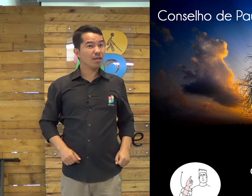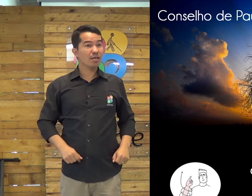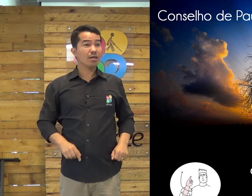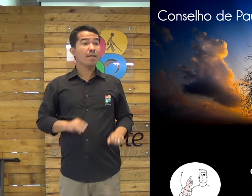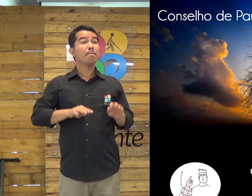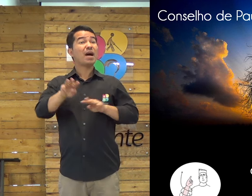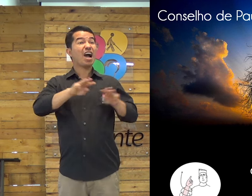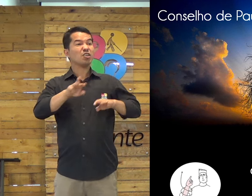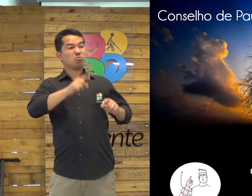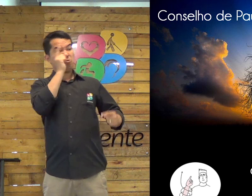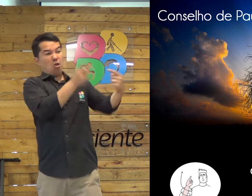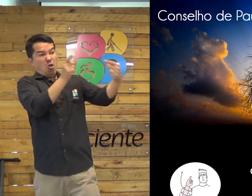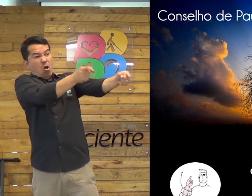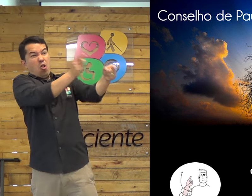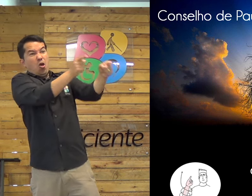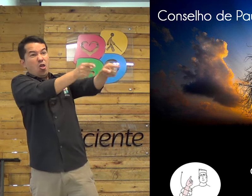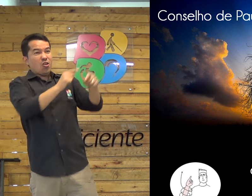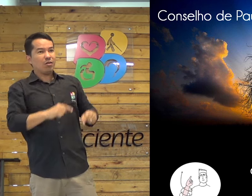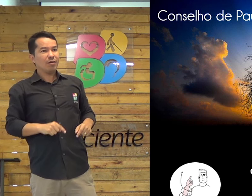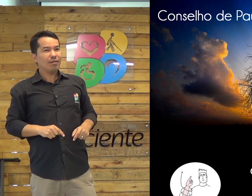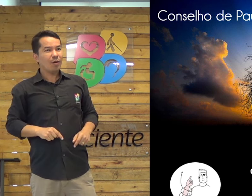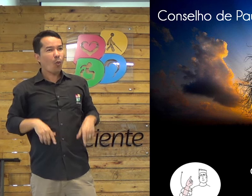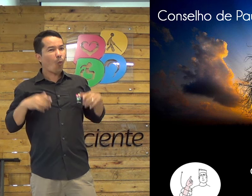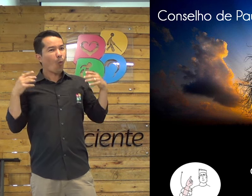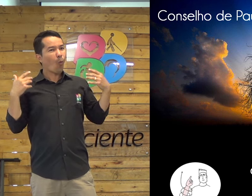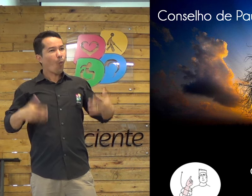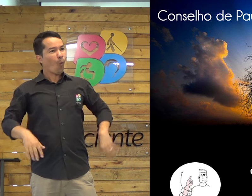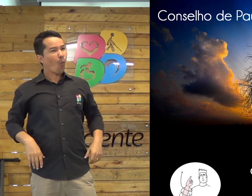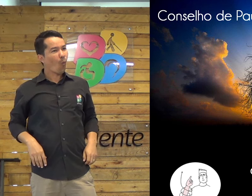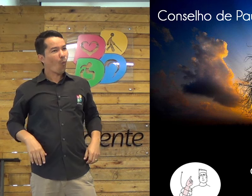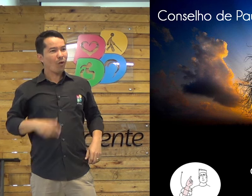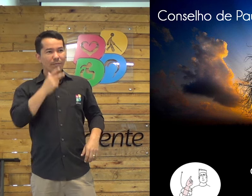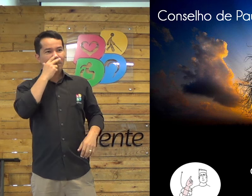brigou, com Marcos.